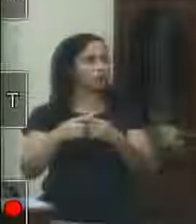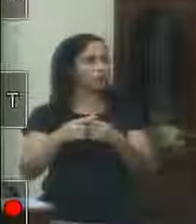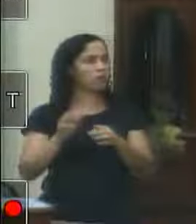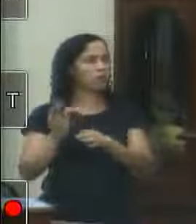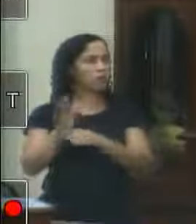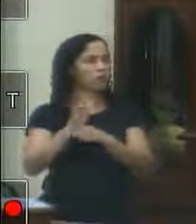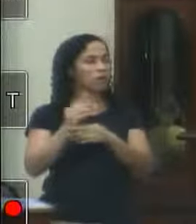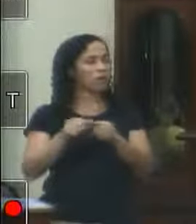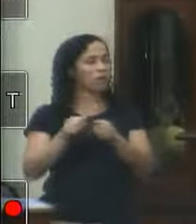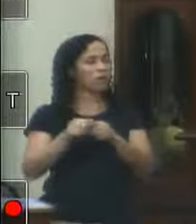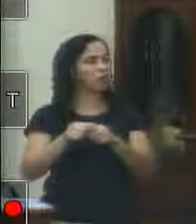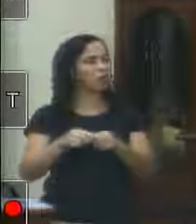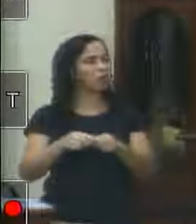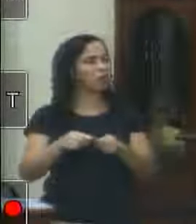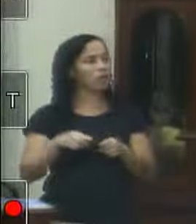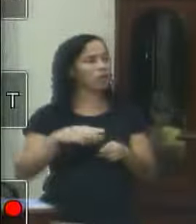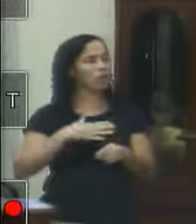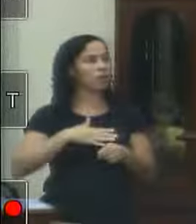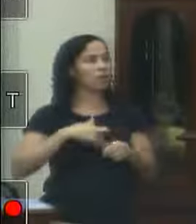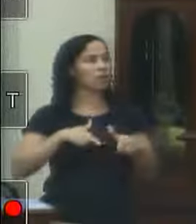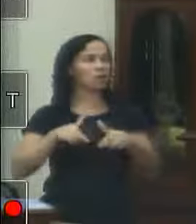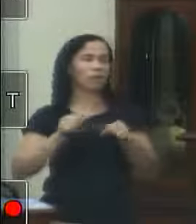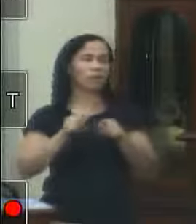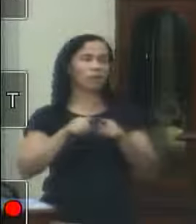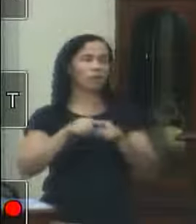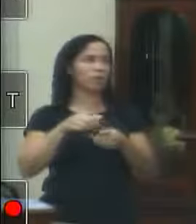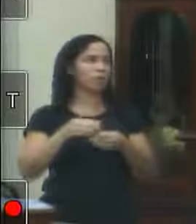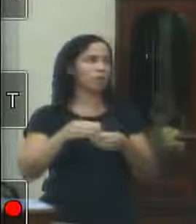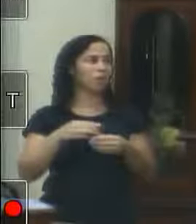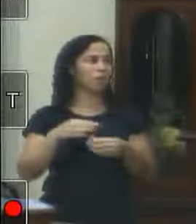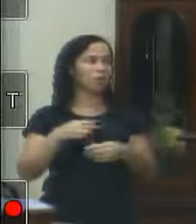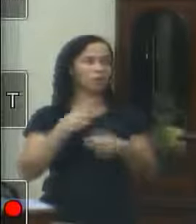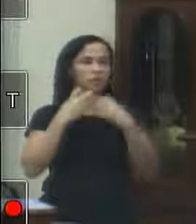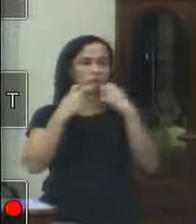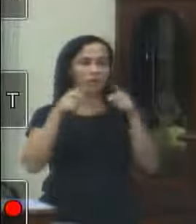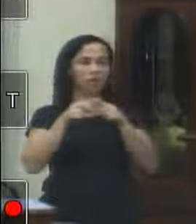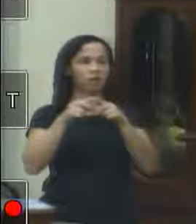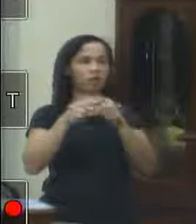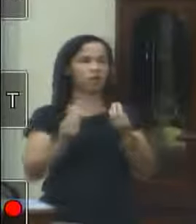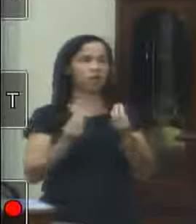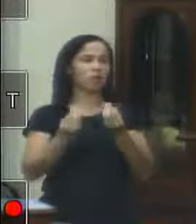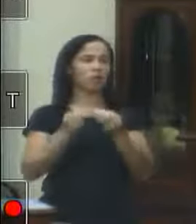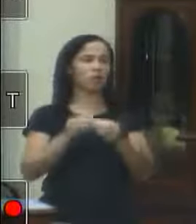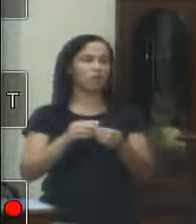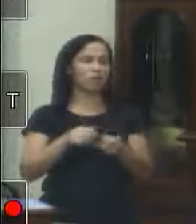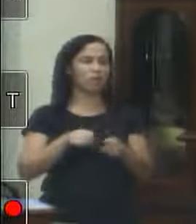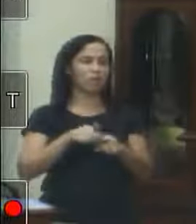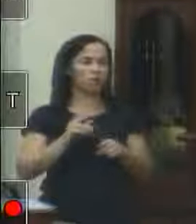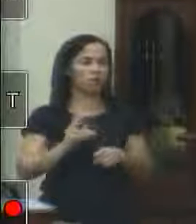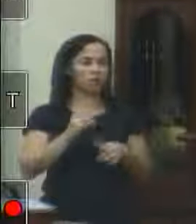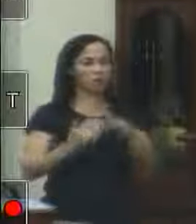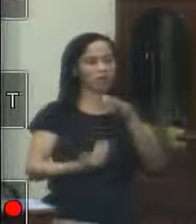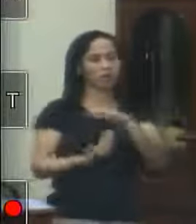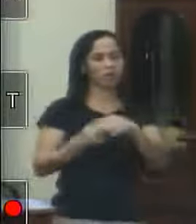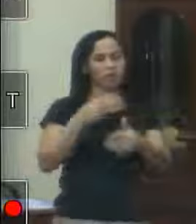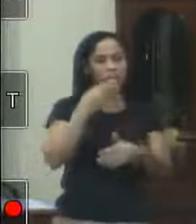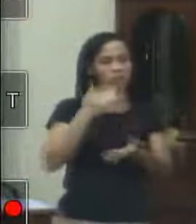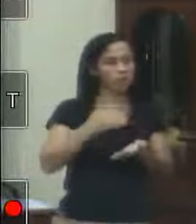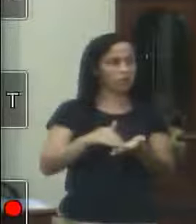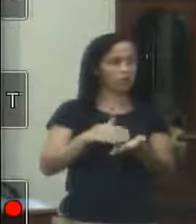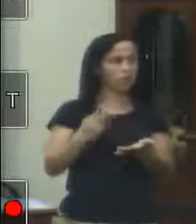ajudar o governo, seja que eu gosto de ajudar qualquer governo. Então, eu brigo pelos contribuintes e falo. E falei o tempo todo, inclusive com a secretária,